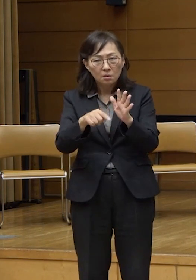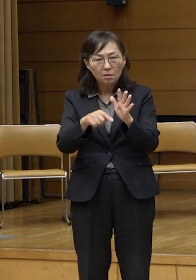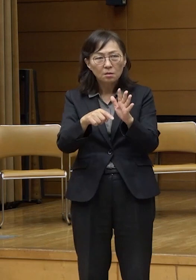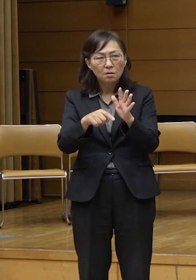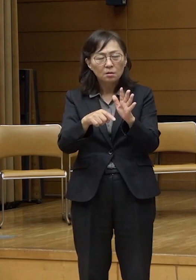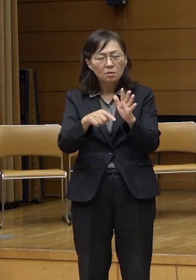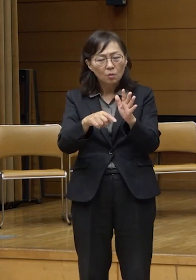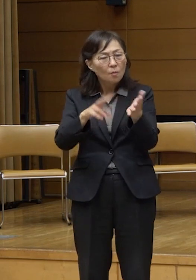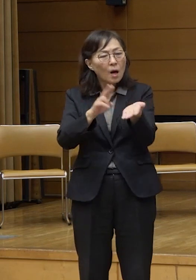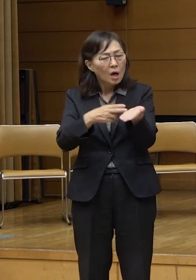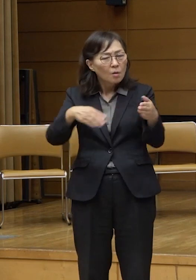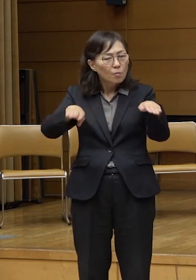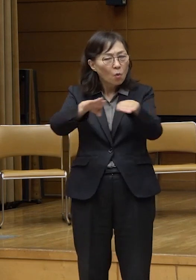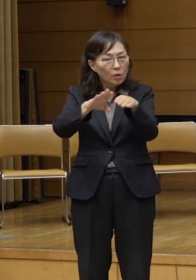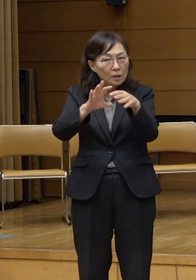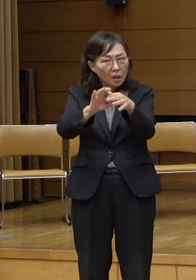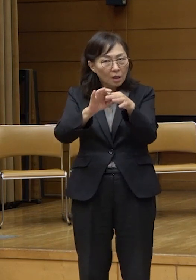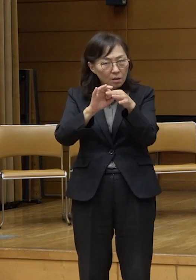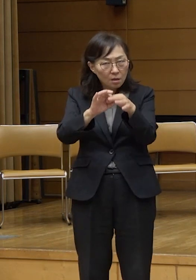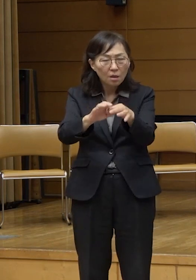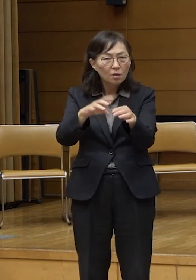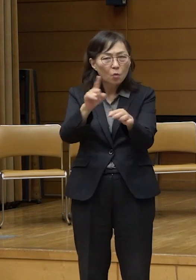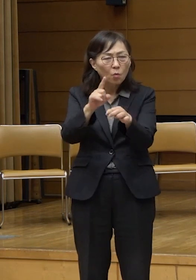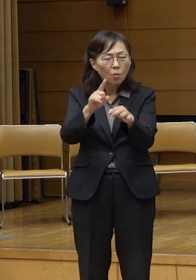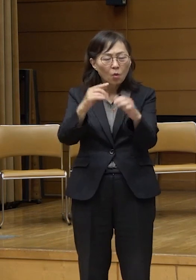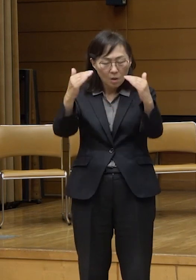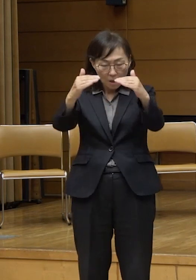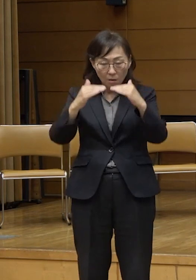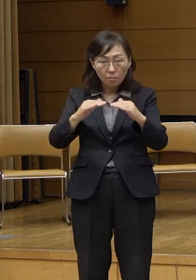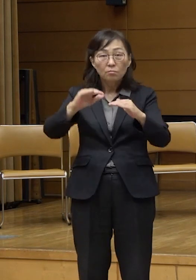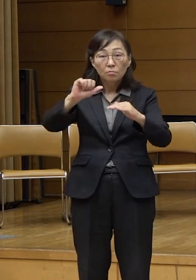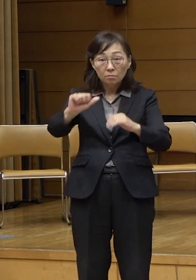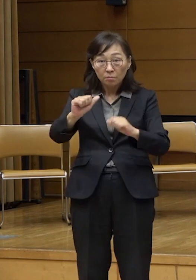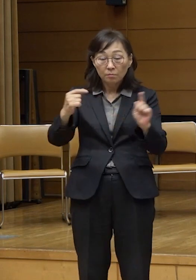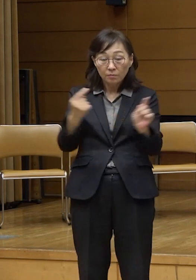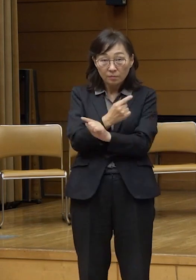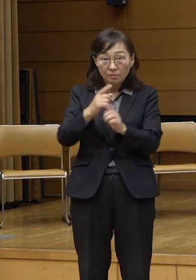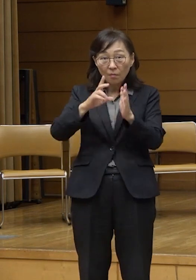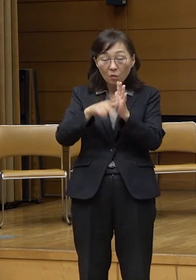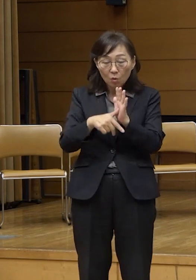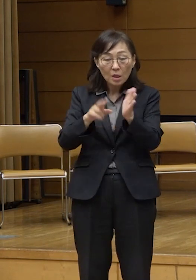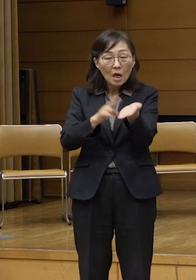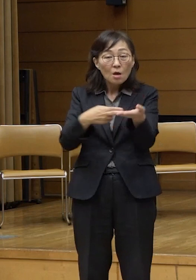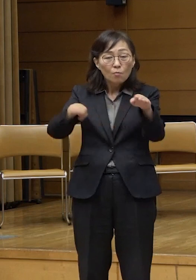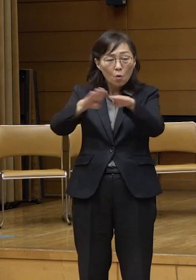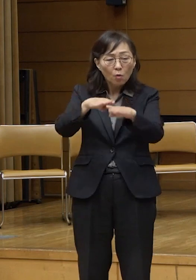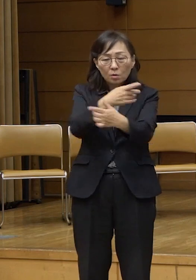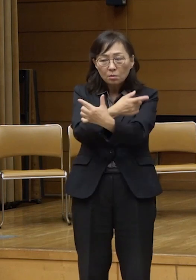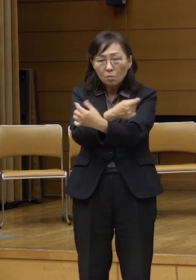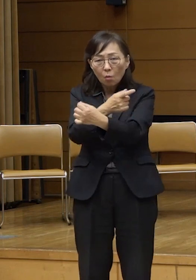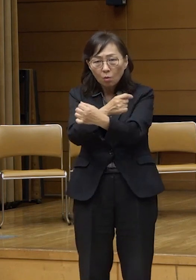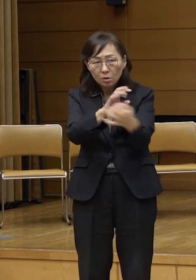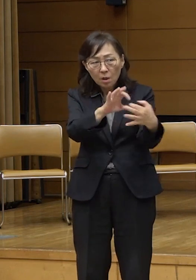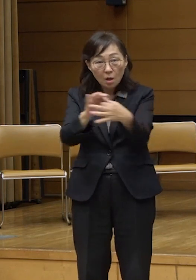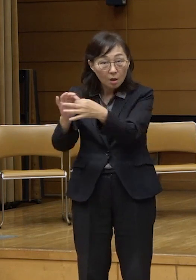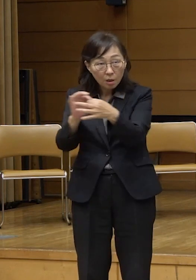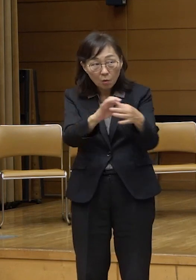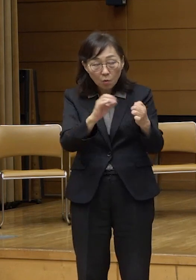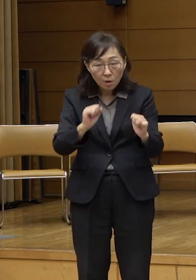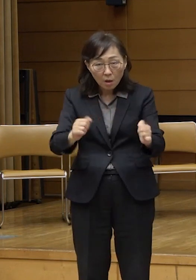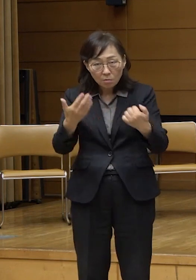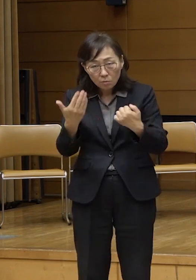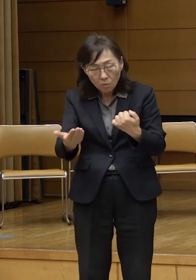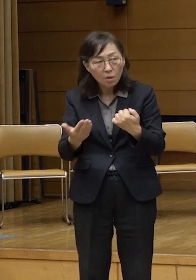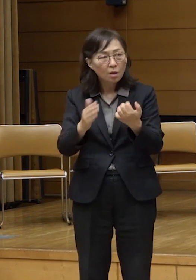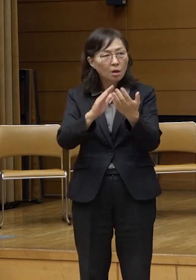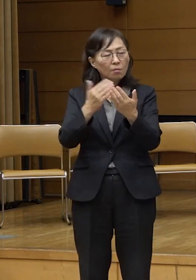病院間でやることになったんですが、この病院間でやる入院調整みたいなのは、これは準備はもうほぼできている、そこら辺の手応えみたいなの